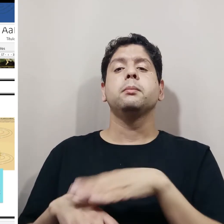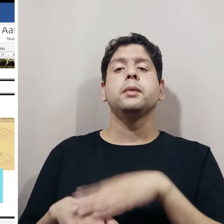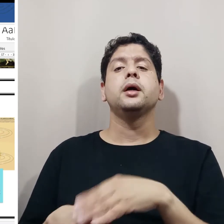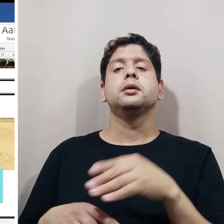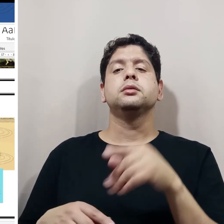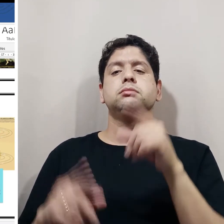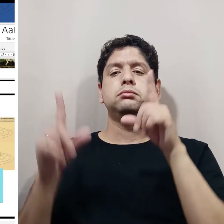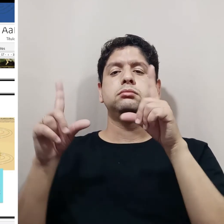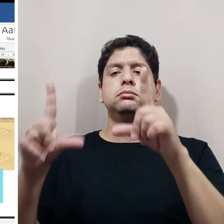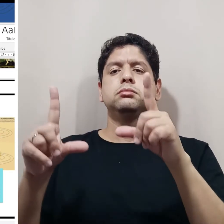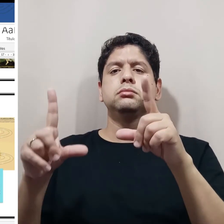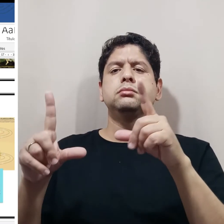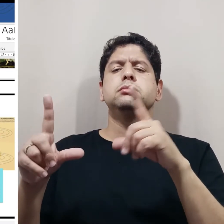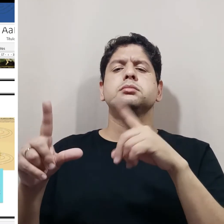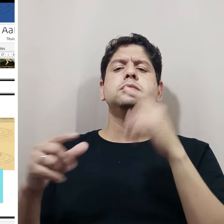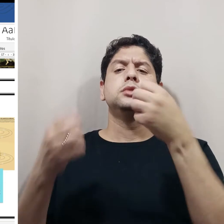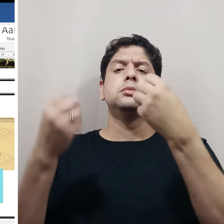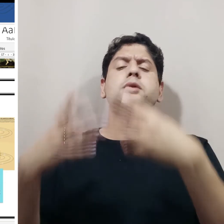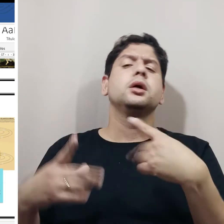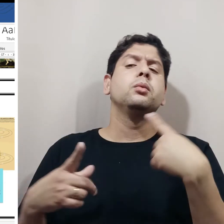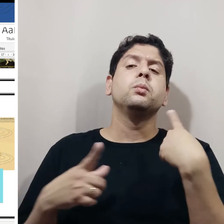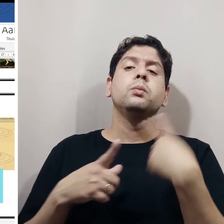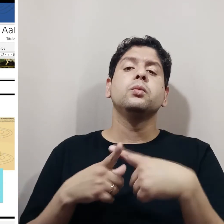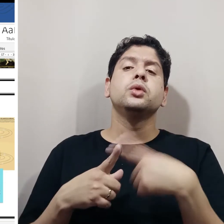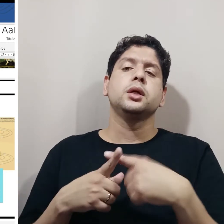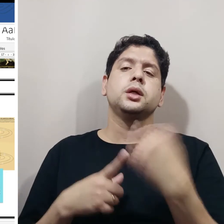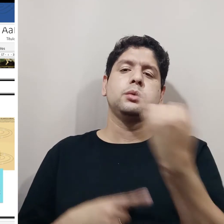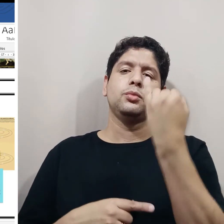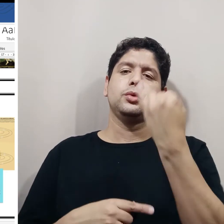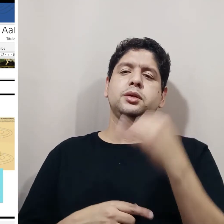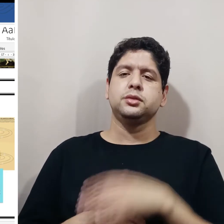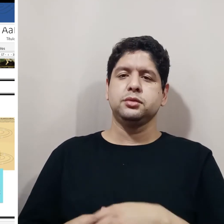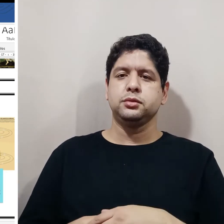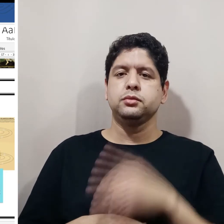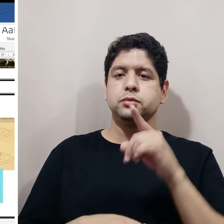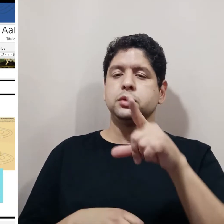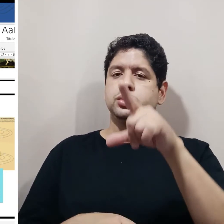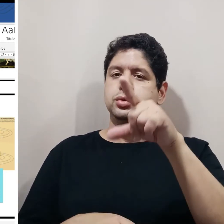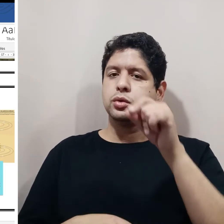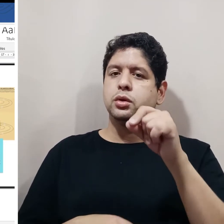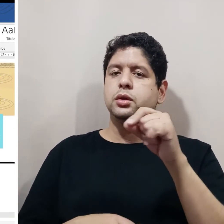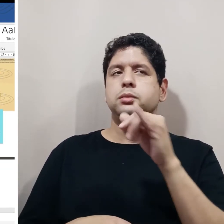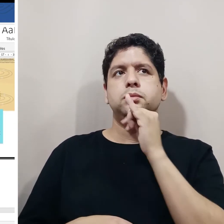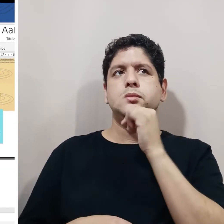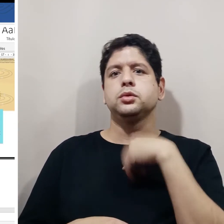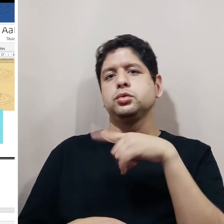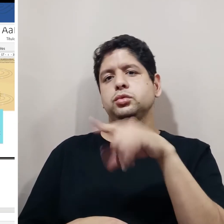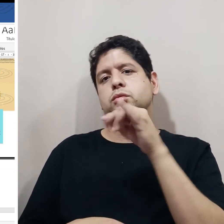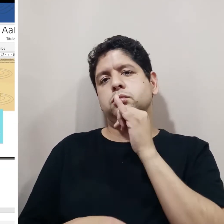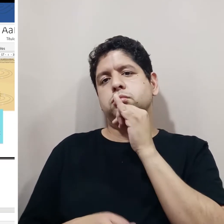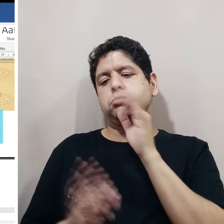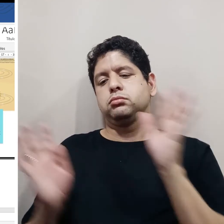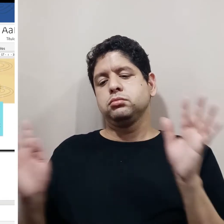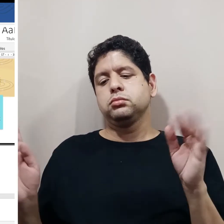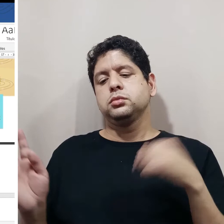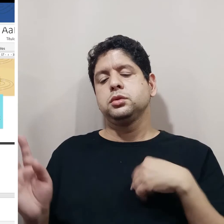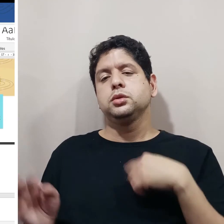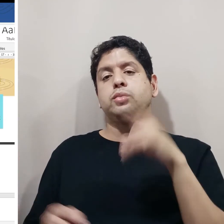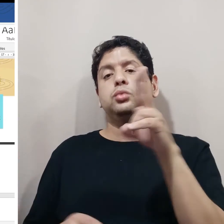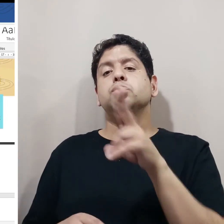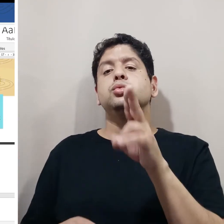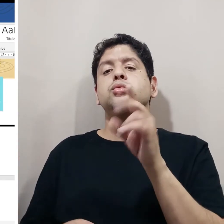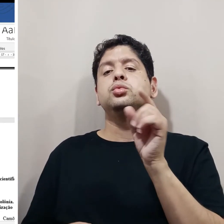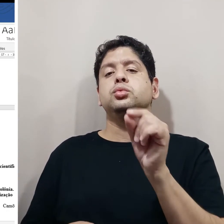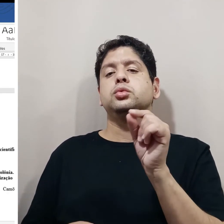da ciência durante o Renascimento. Você vai escolher uma delas que você acha importante, você vai dizer, né, o